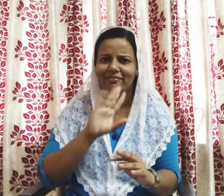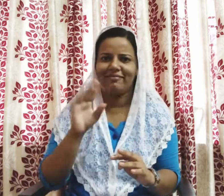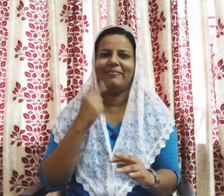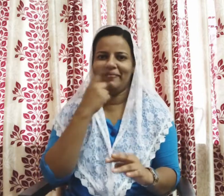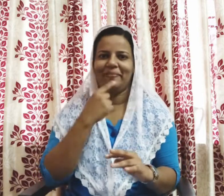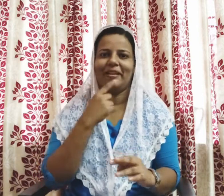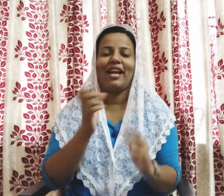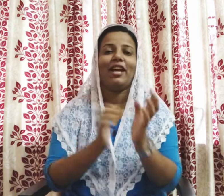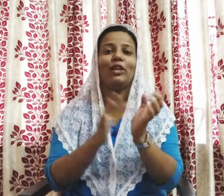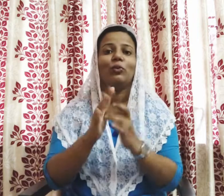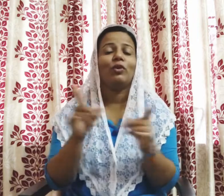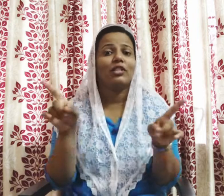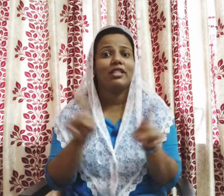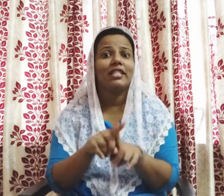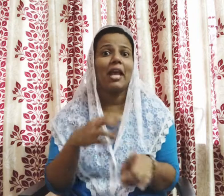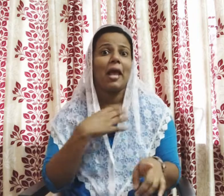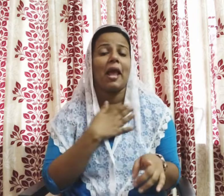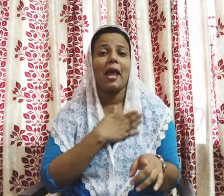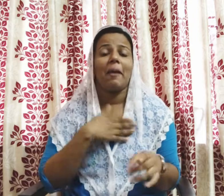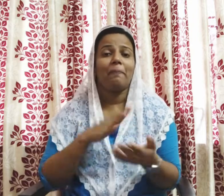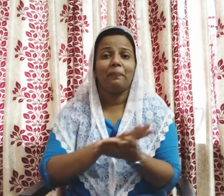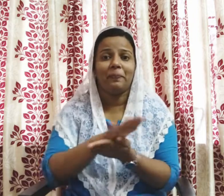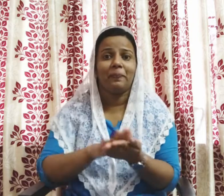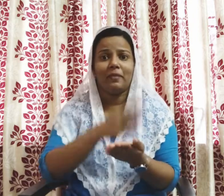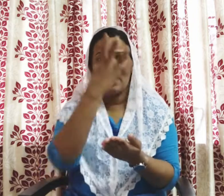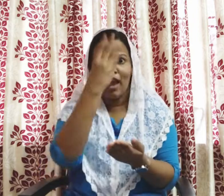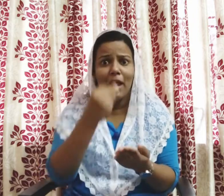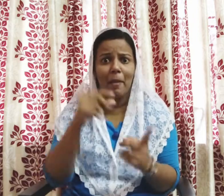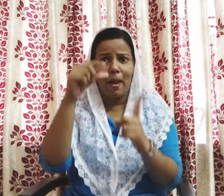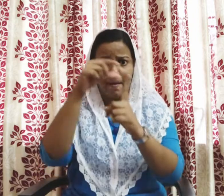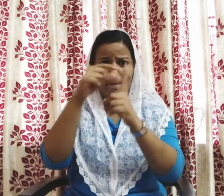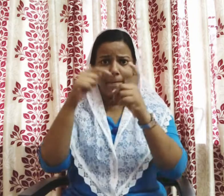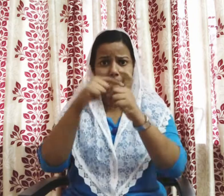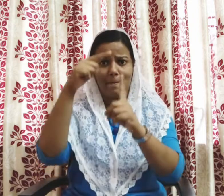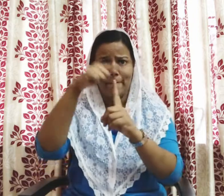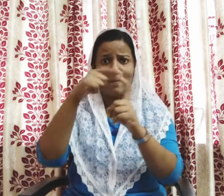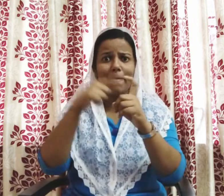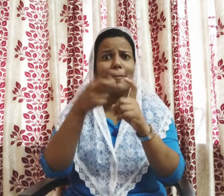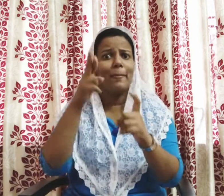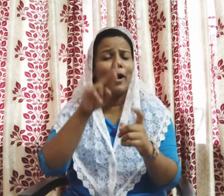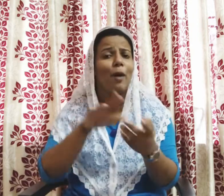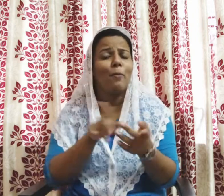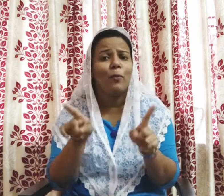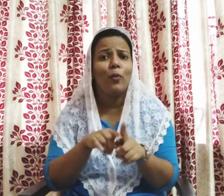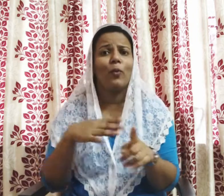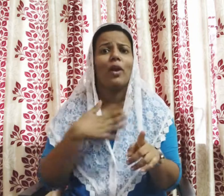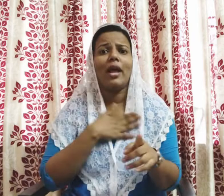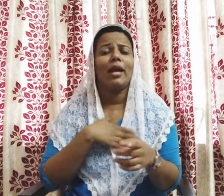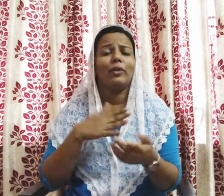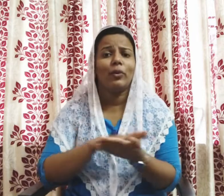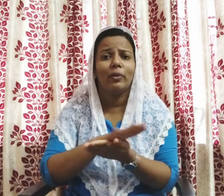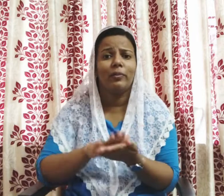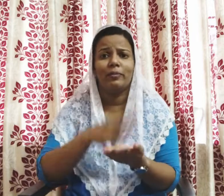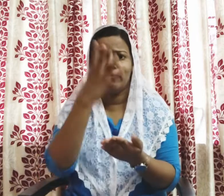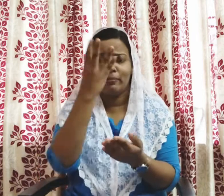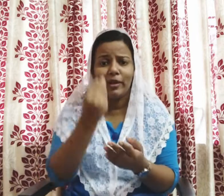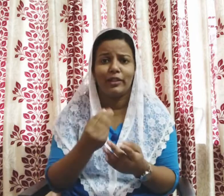പറയാതിരിക്കുന്നല്ലോ, യേശുവിൽ വസിച്ച അതേ ആത്മാവ്, പത്രോസിൽ വസിച്ച അതേ ആത്മാവ്, യോഹന്നാനിൽ വസിച്ച അതേ ആത്മാവ്, ആമേൻ, പൗലോസിൽ വസിച്ച